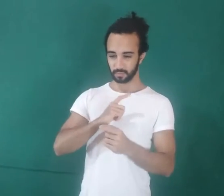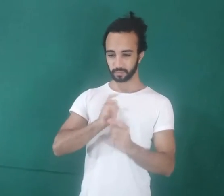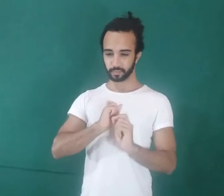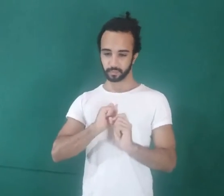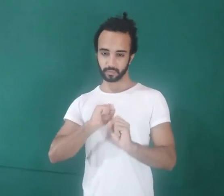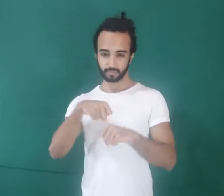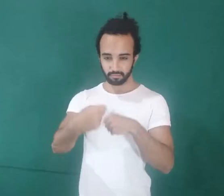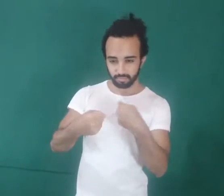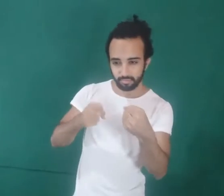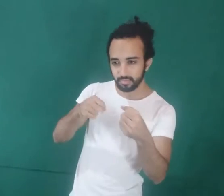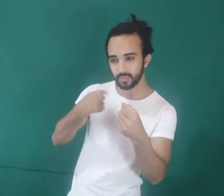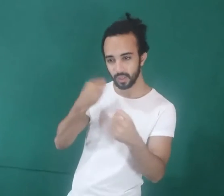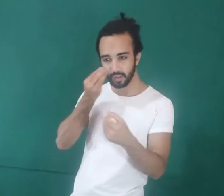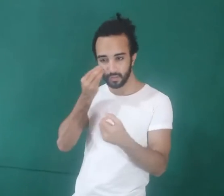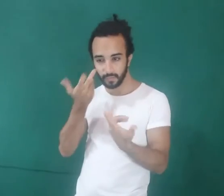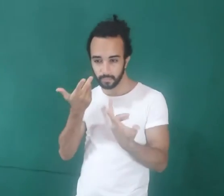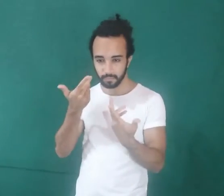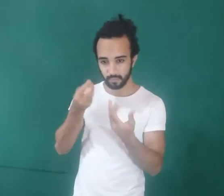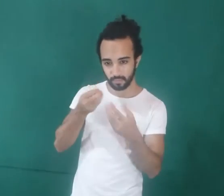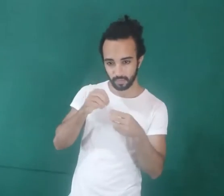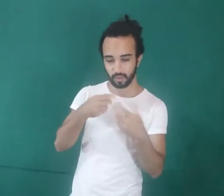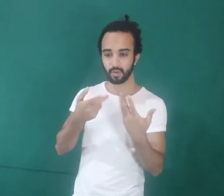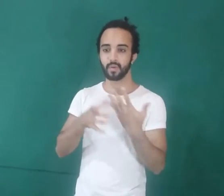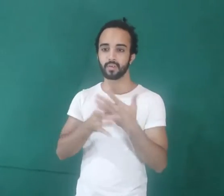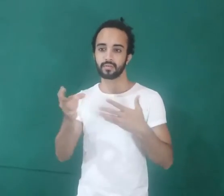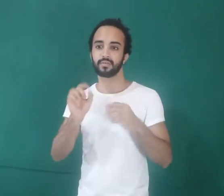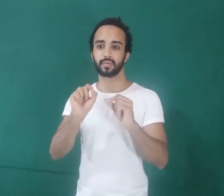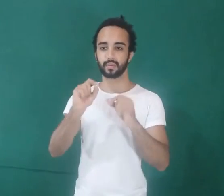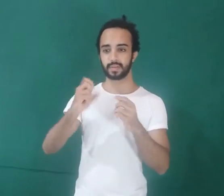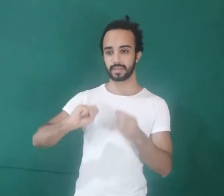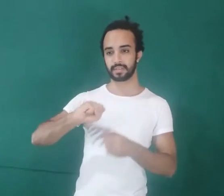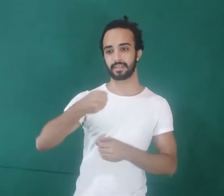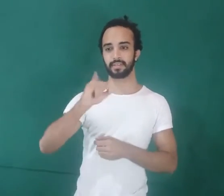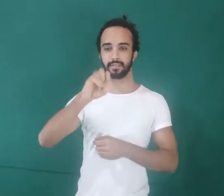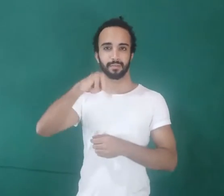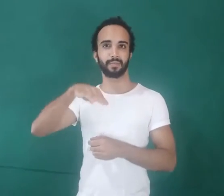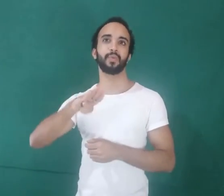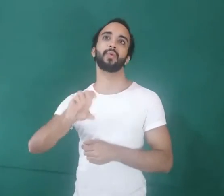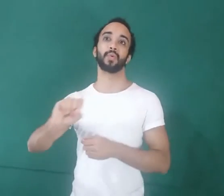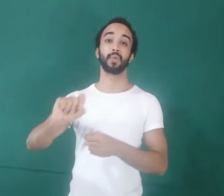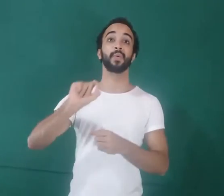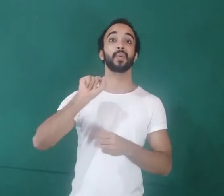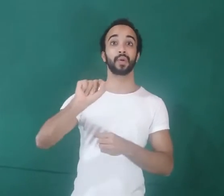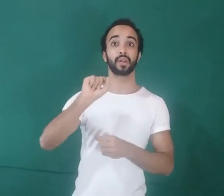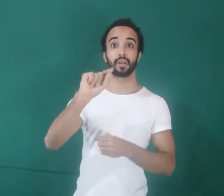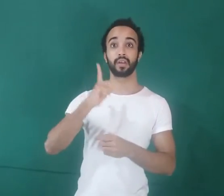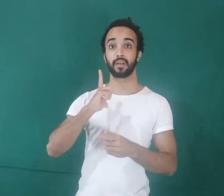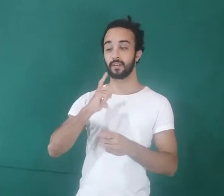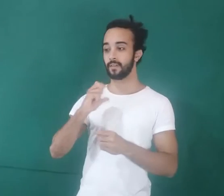emitindo. Então, deixem de imaginar a palavra virtualidade como um lugar específico das máquinas e imaginem que